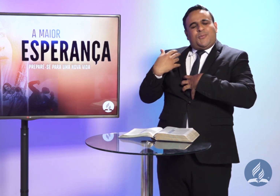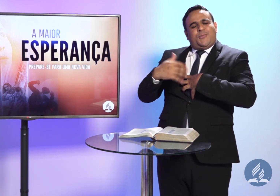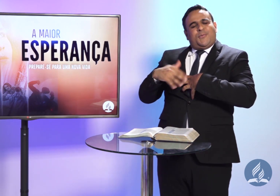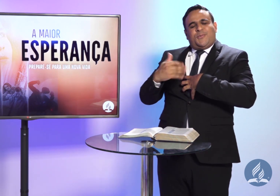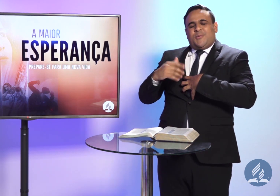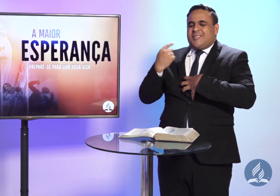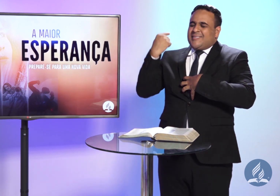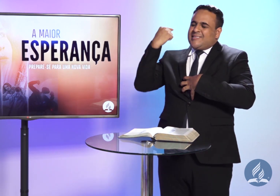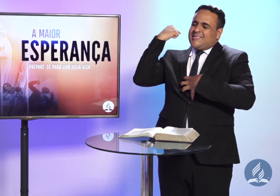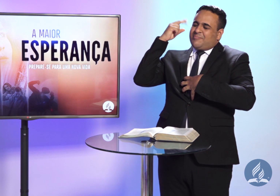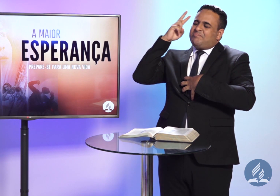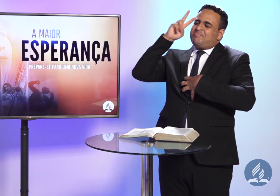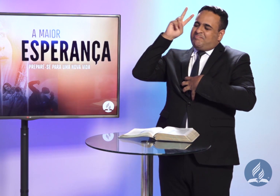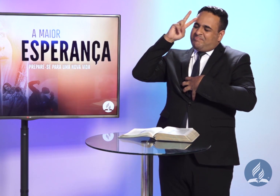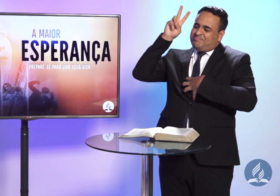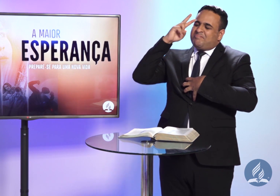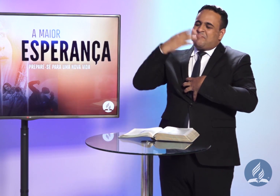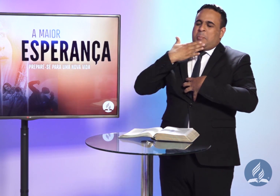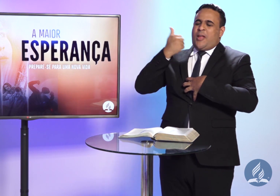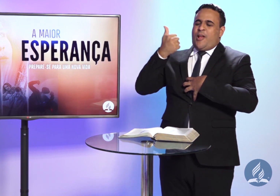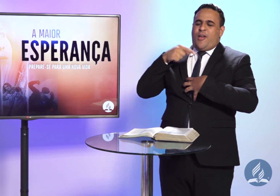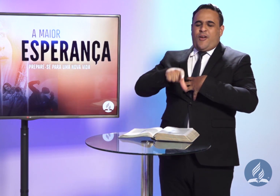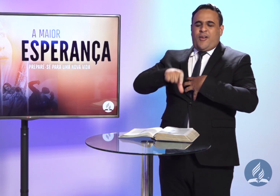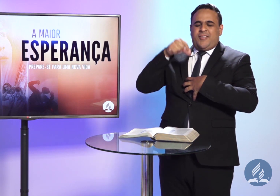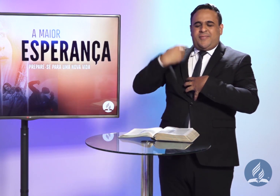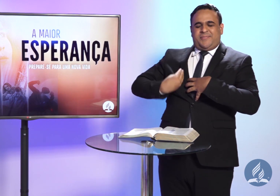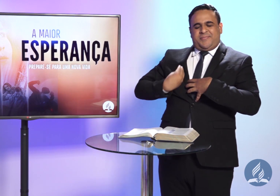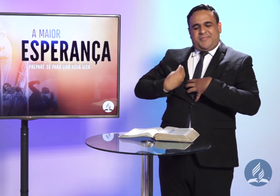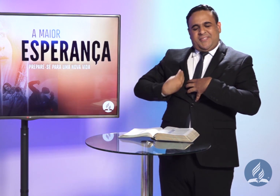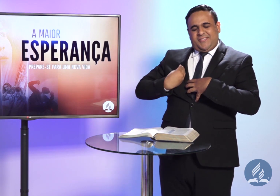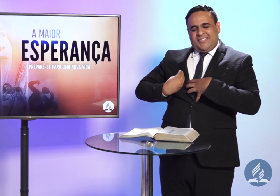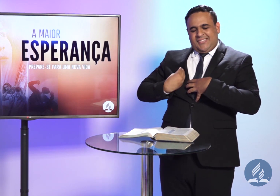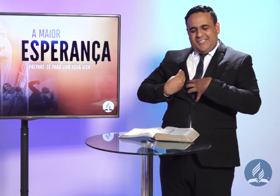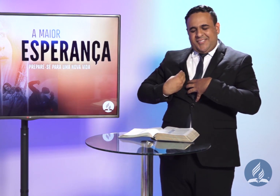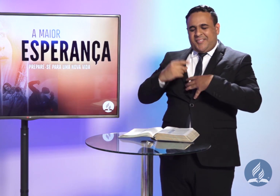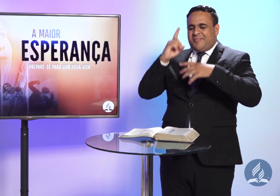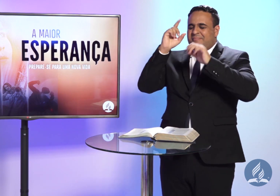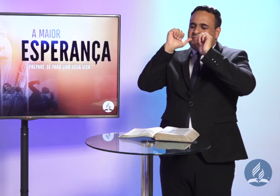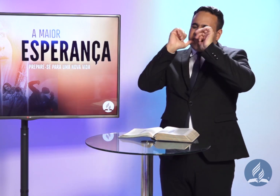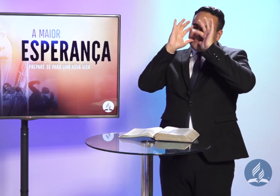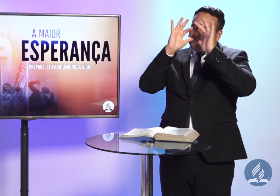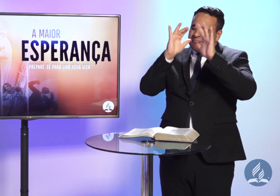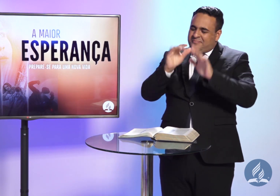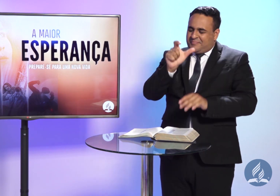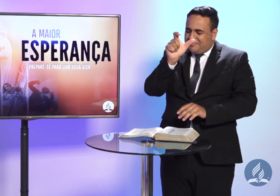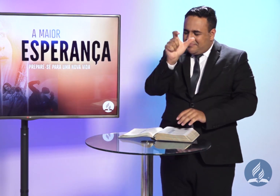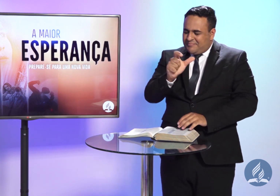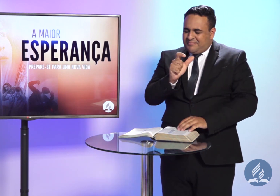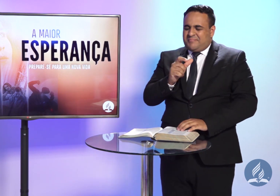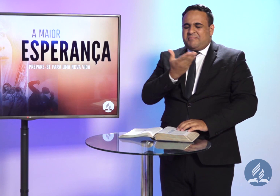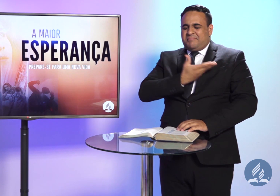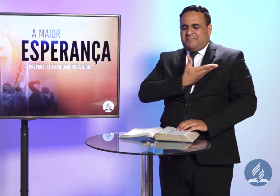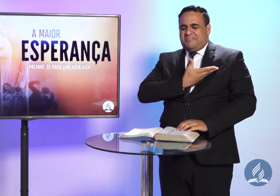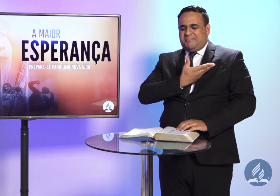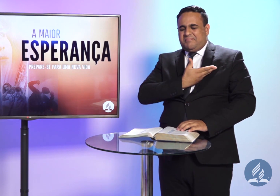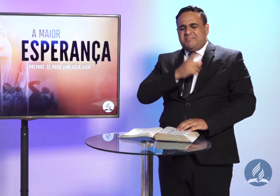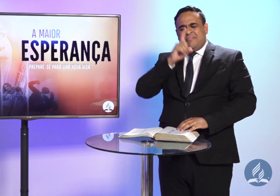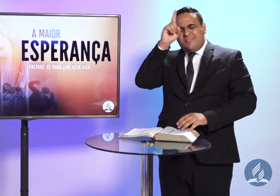que eles possam sentir que desde o princípio da vida deles foi Jesus quem estava com eles, foi Jesus quem o protegeu.